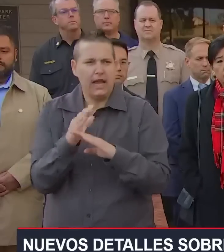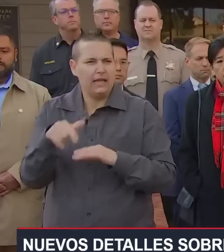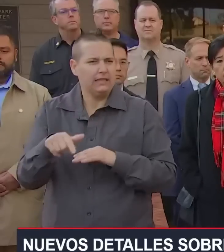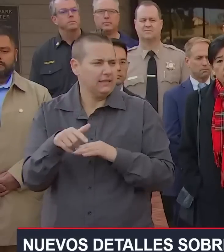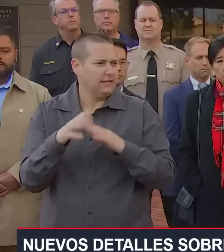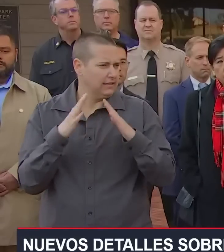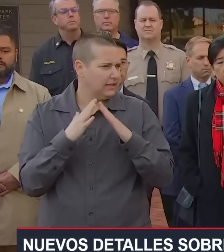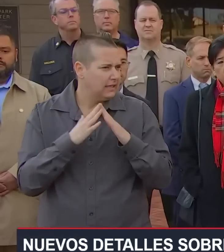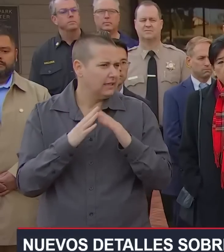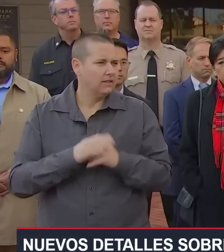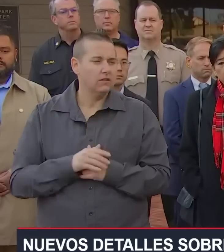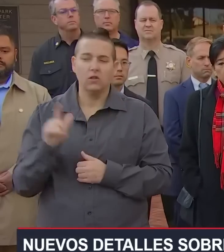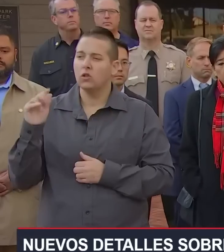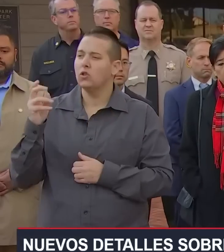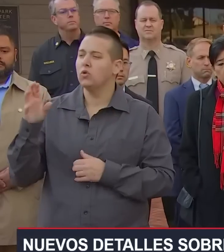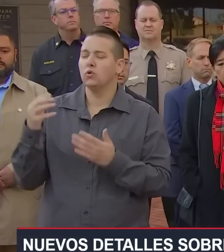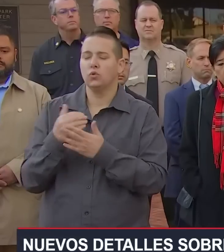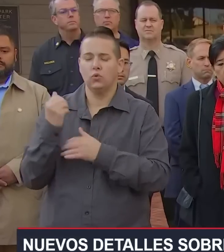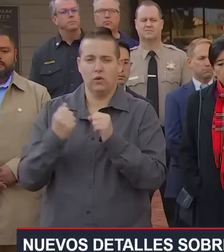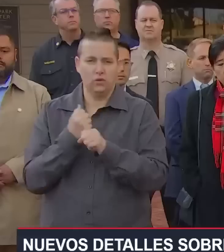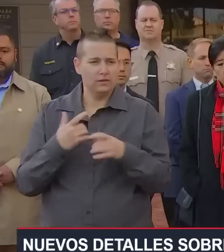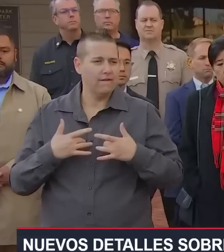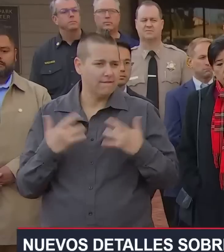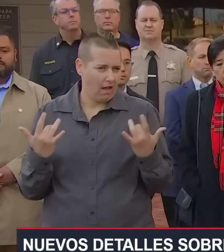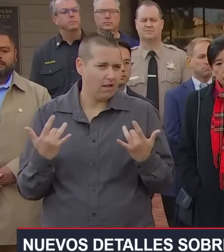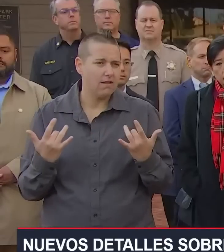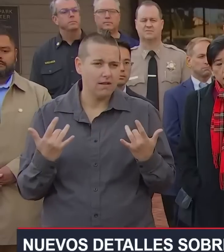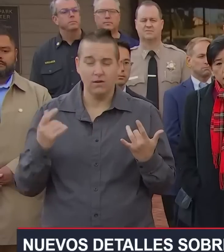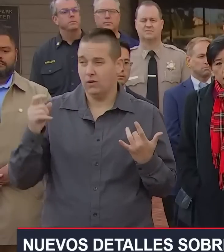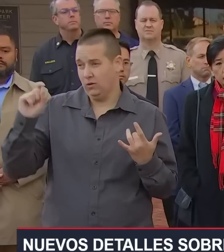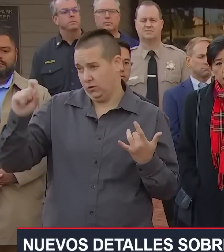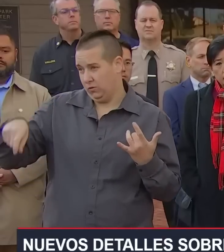trabajando para proteger la ciudad